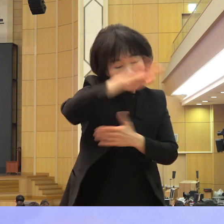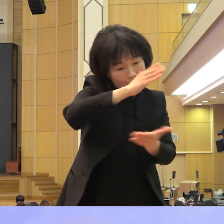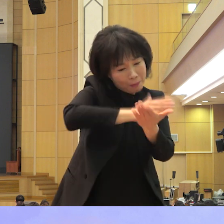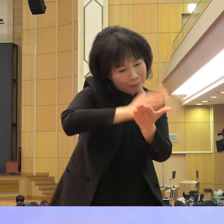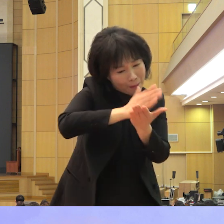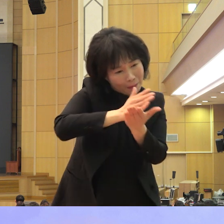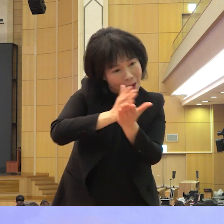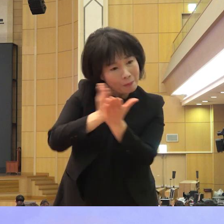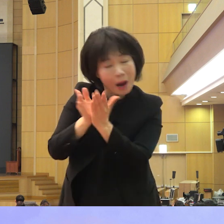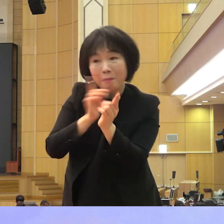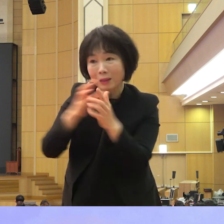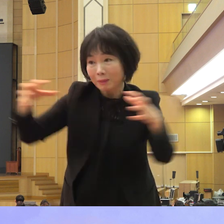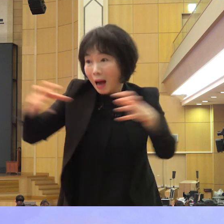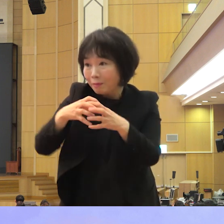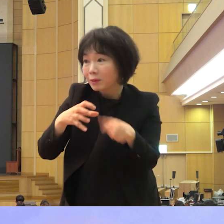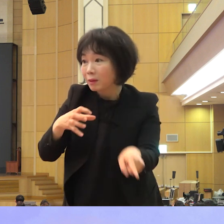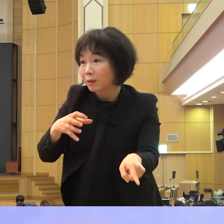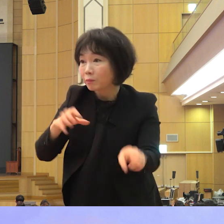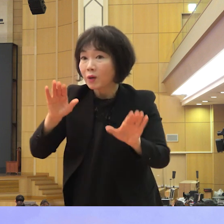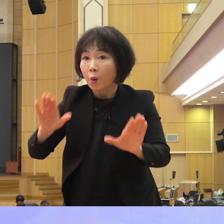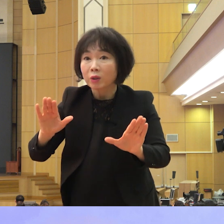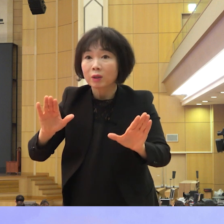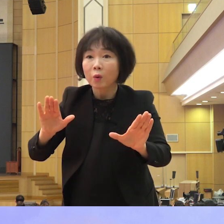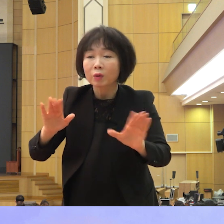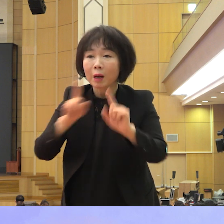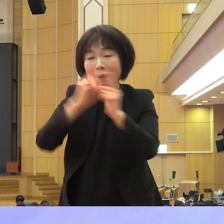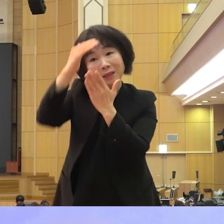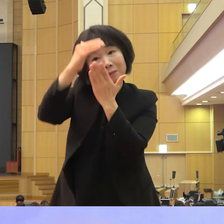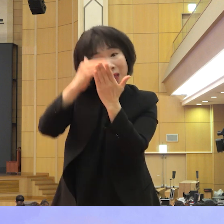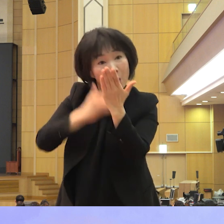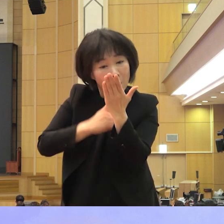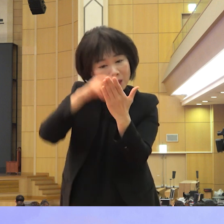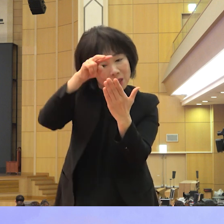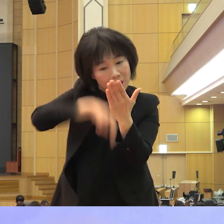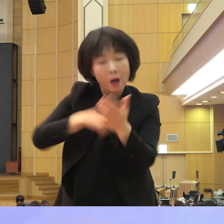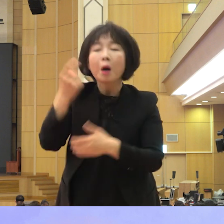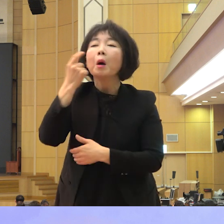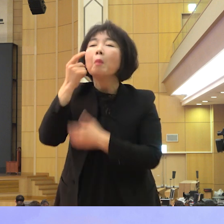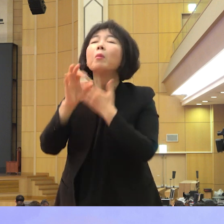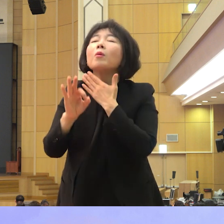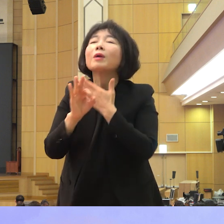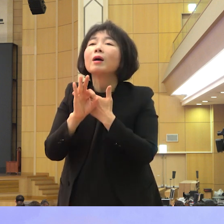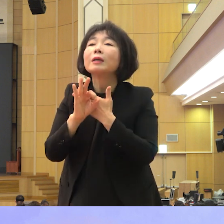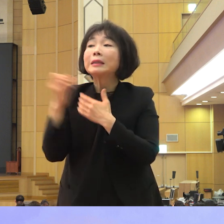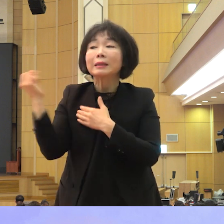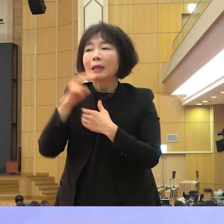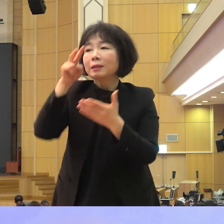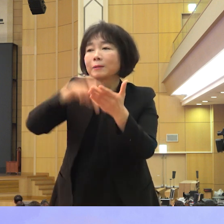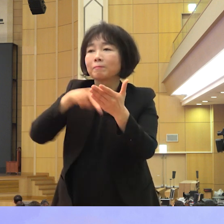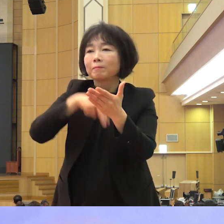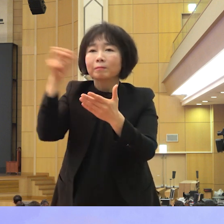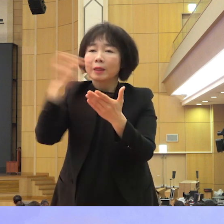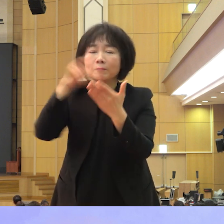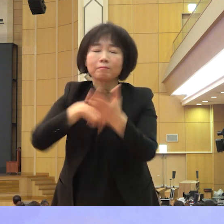구성되어 있는데, 오늘 본문 말씀을 보면 다시 한번 읽어볼까요?